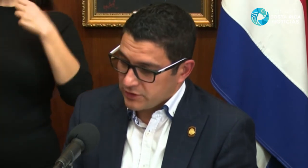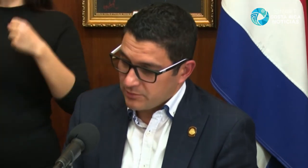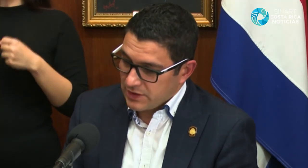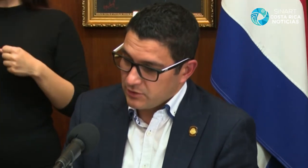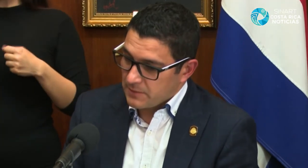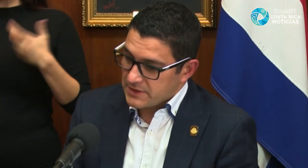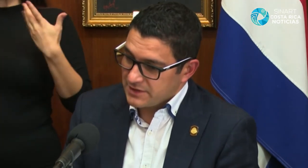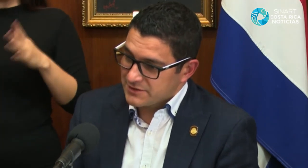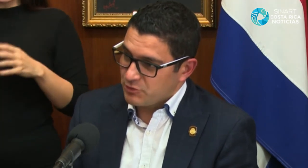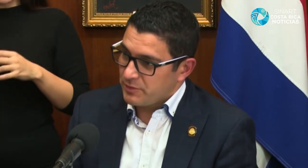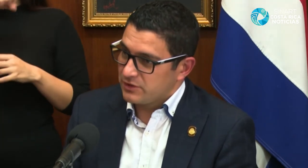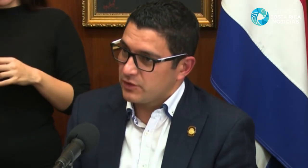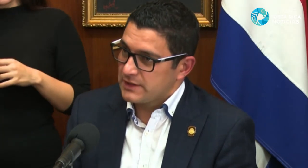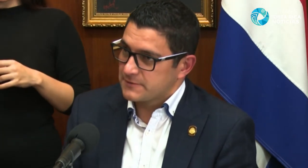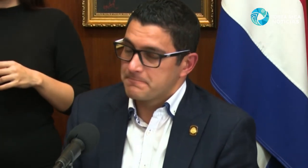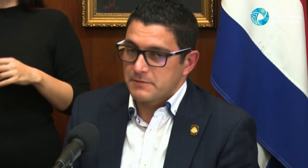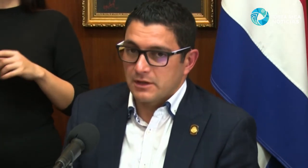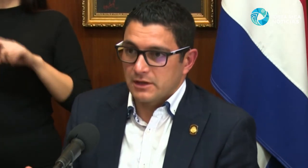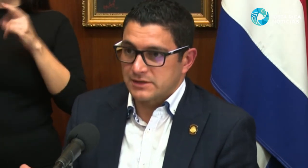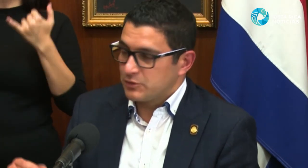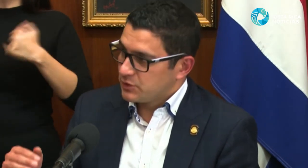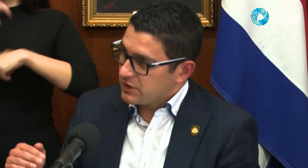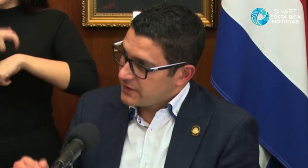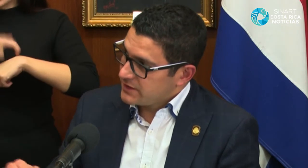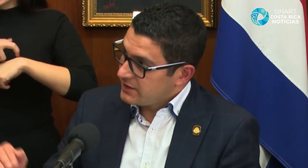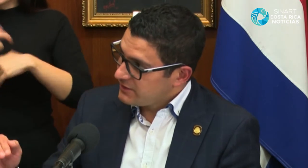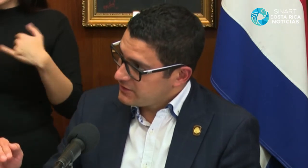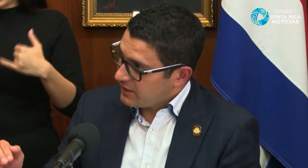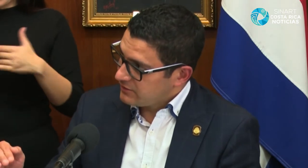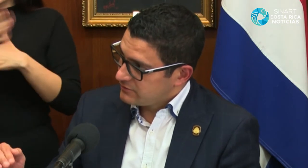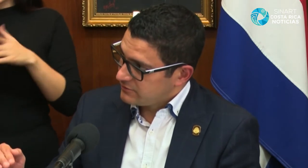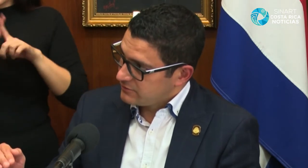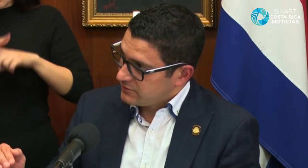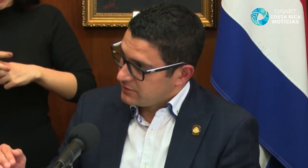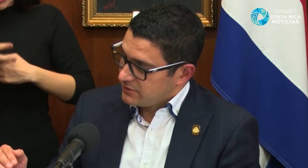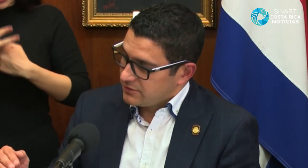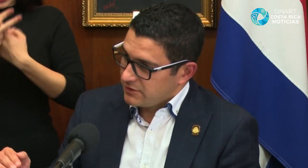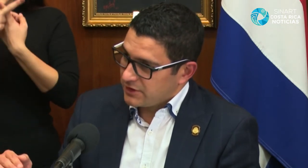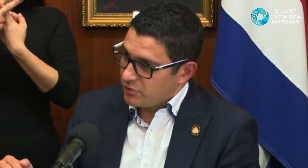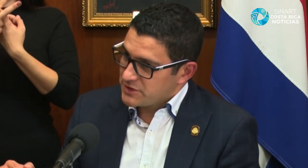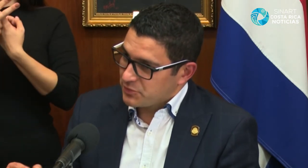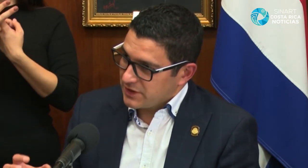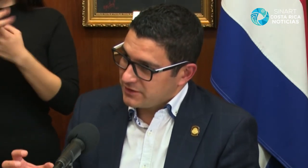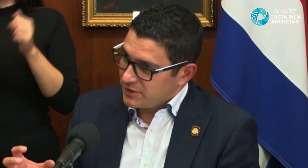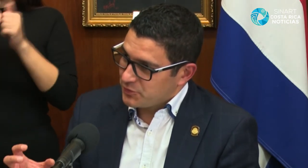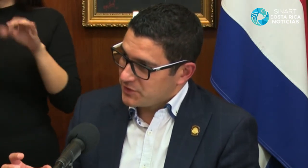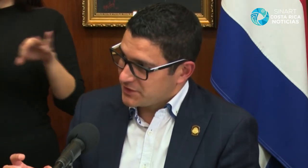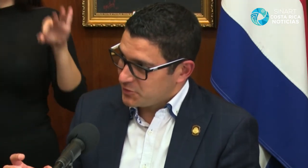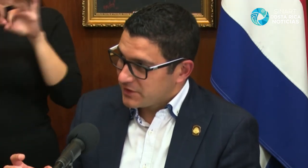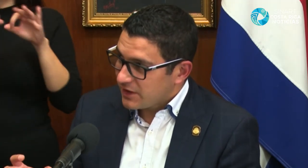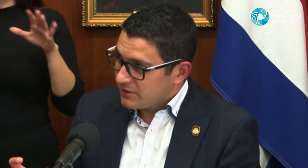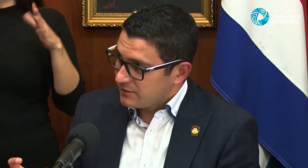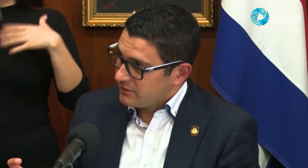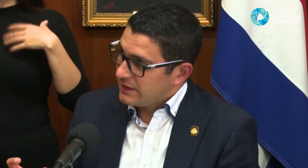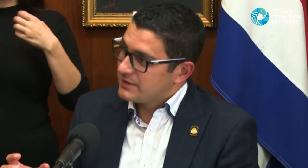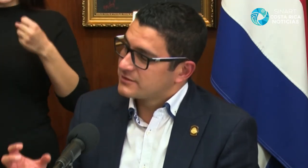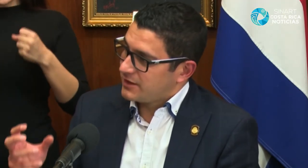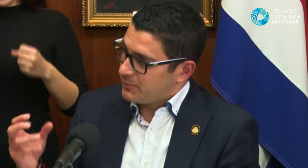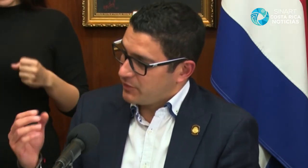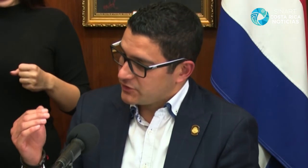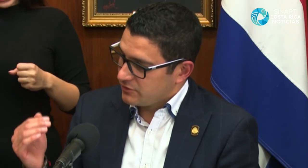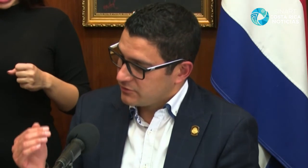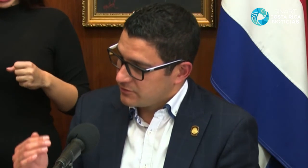estado contemplando. Lo que pasa en este momento es que estamos en una fase inicial. Aquí lo más importante desde el punto de vista de salud mental